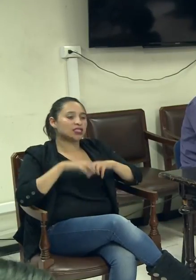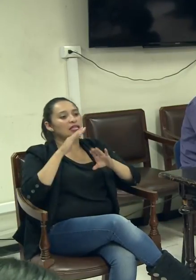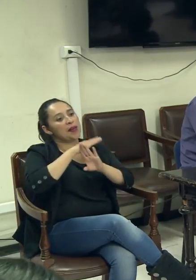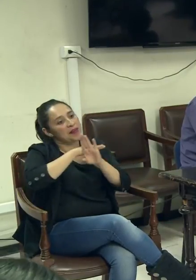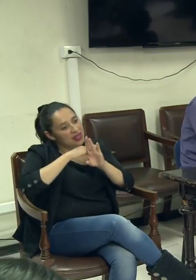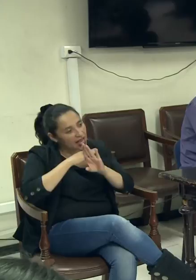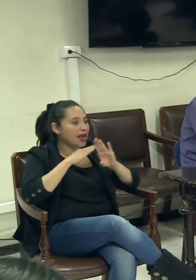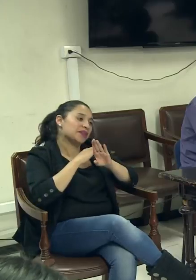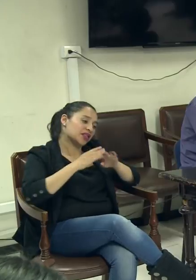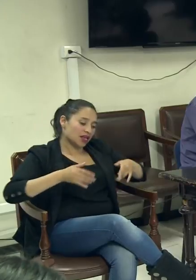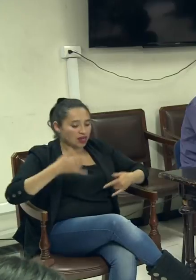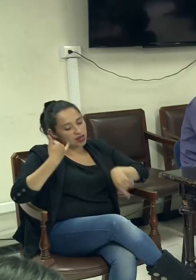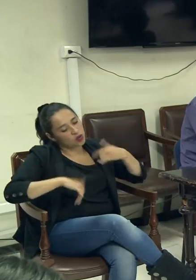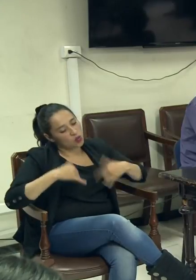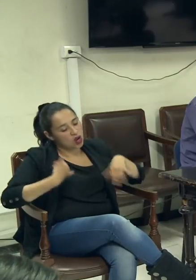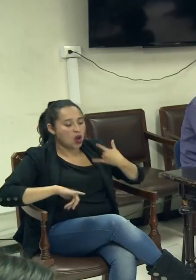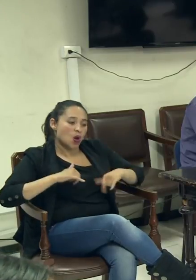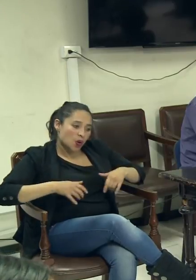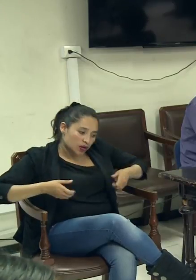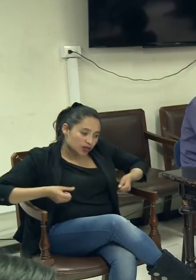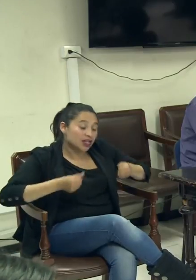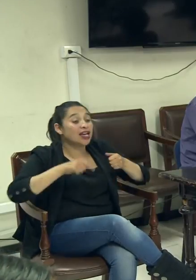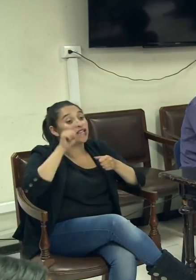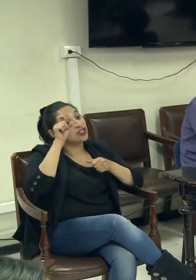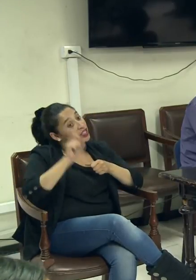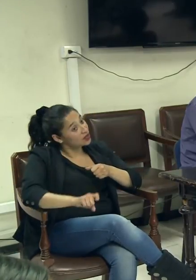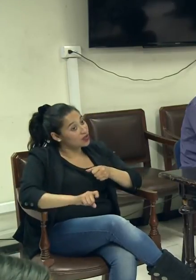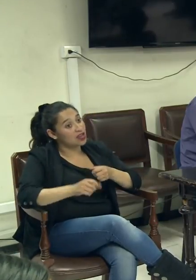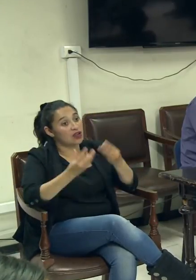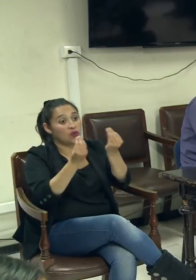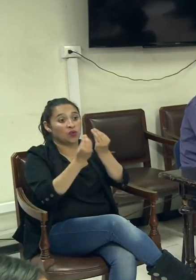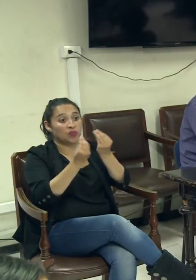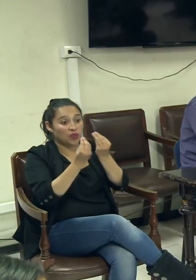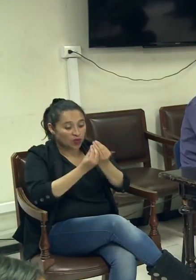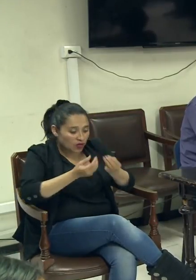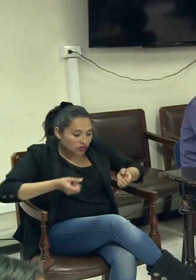todo el equipo por turno debía empujar su silla de rueda.